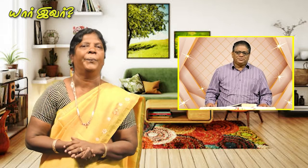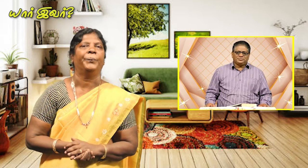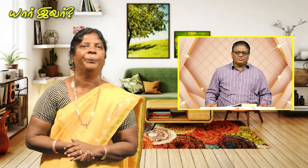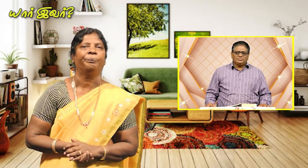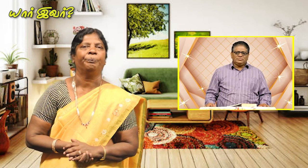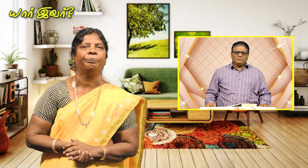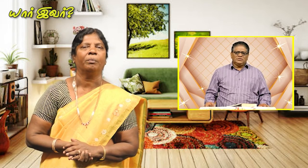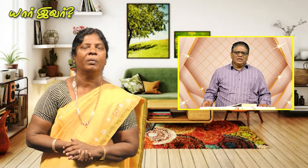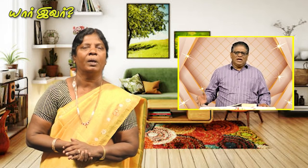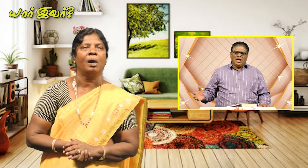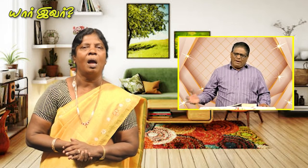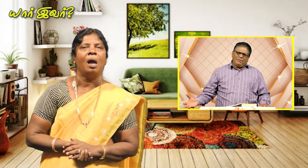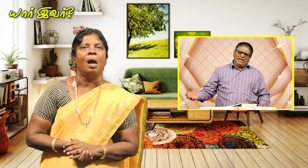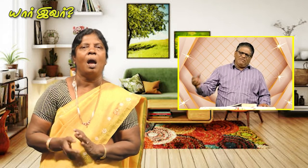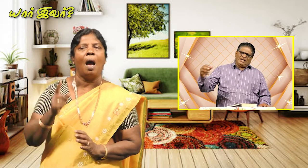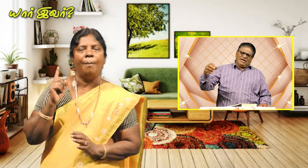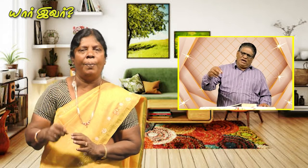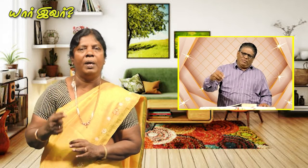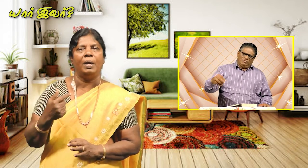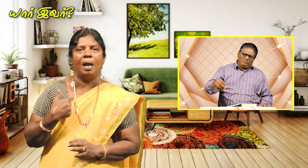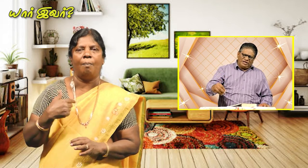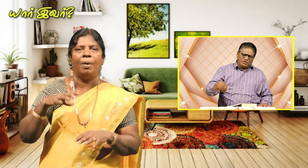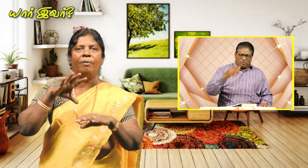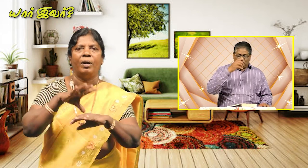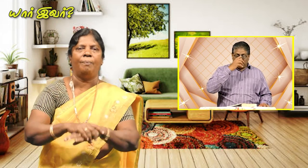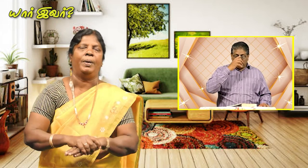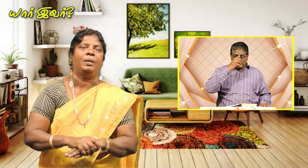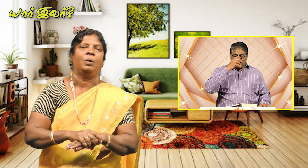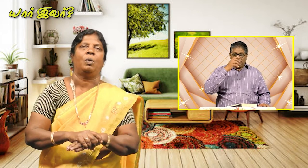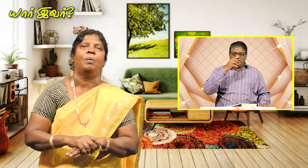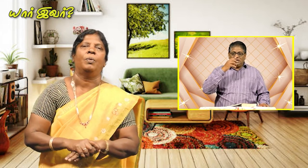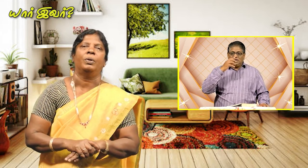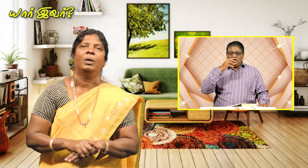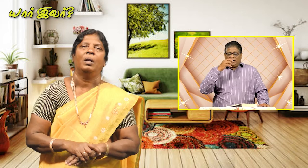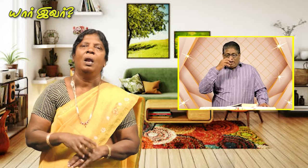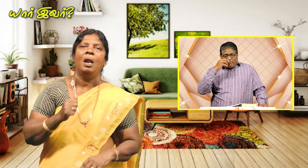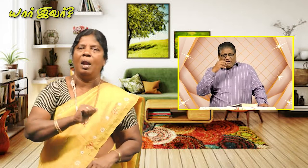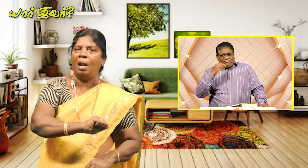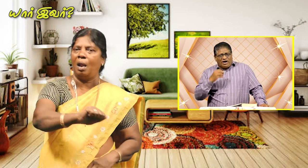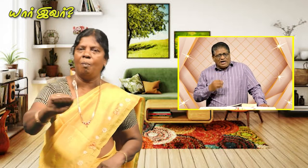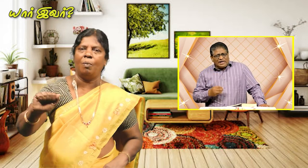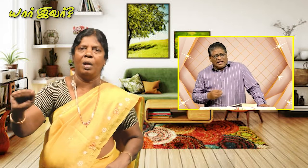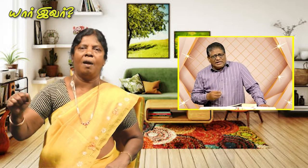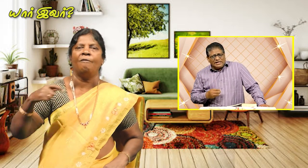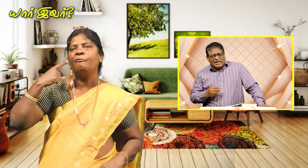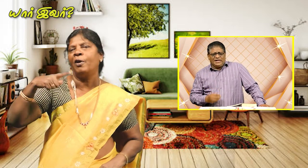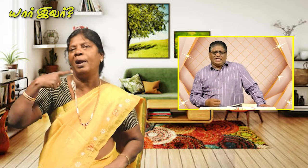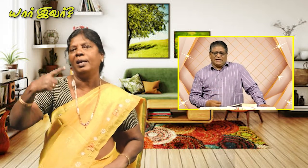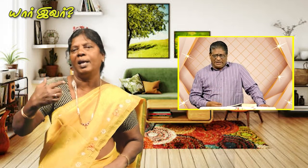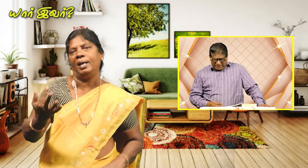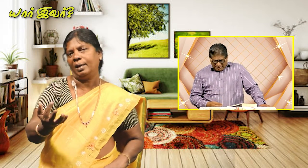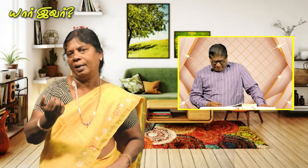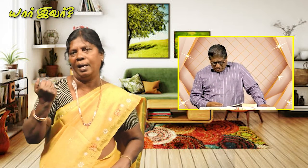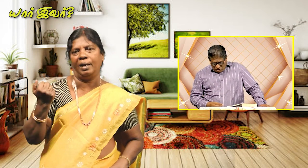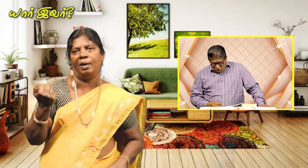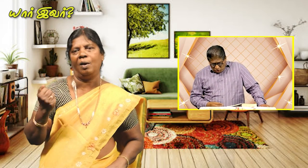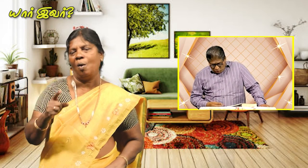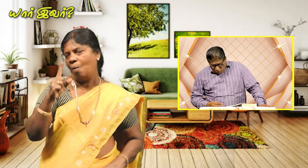முடியாது. அப்படி அவரை நாம் பிடித்து கொள்ளும் போது நம்முடைய வாழ்க்கைக்கு